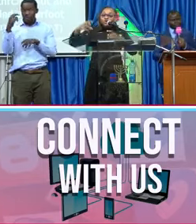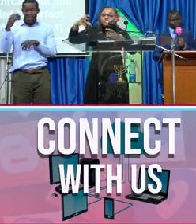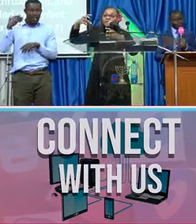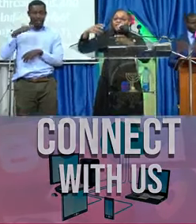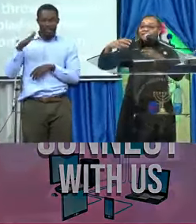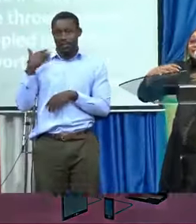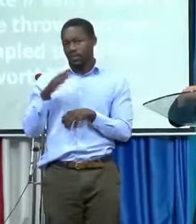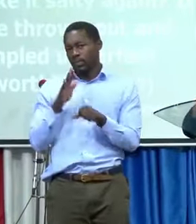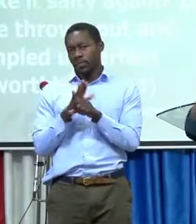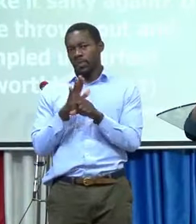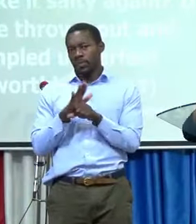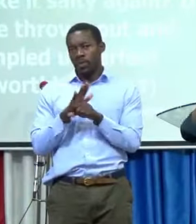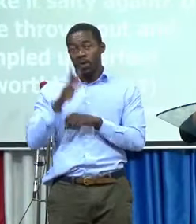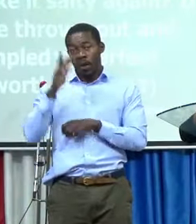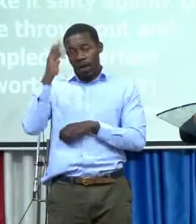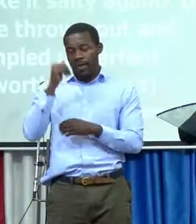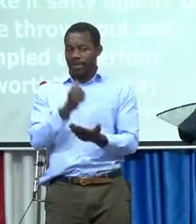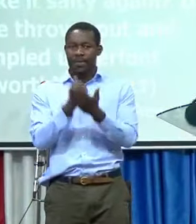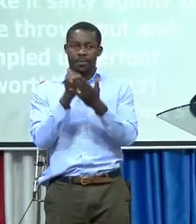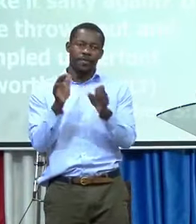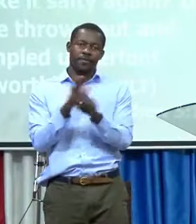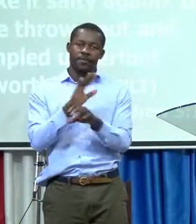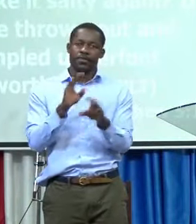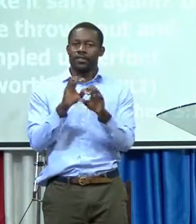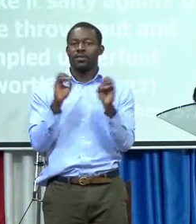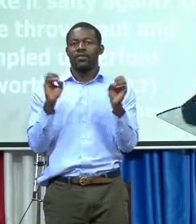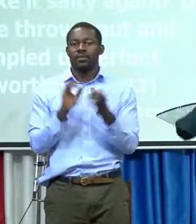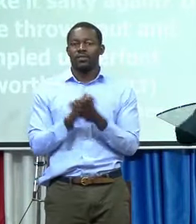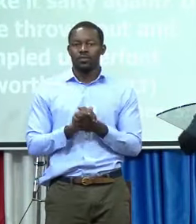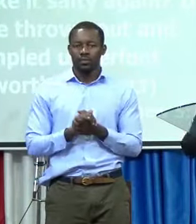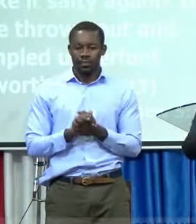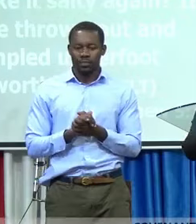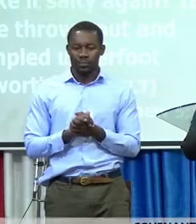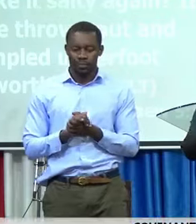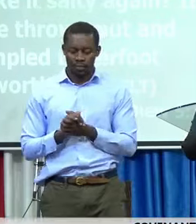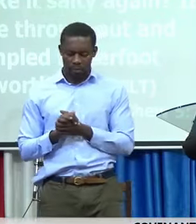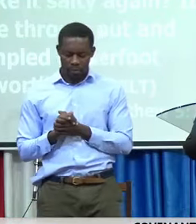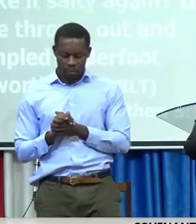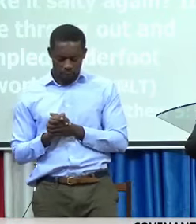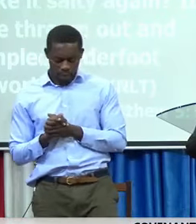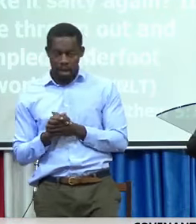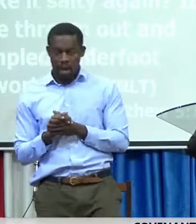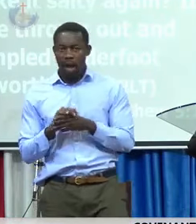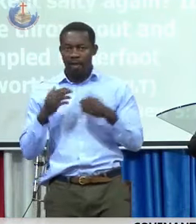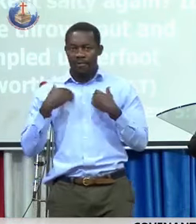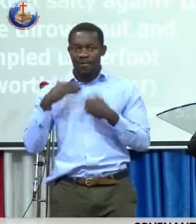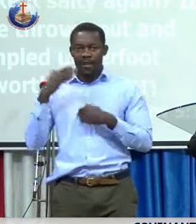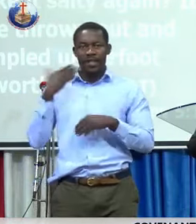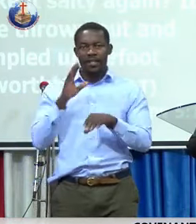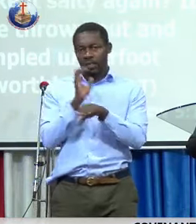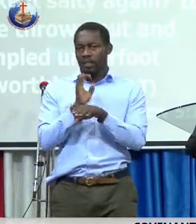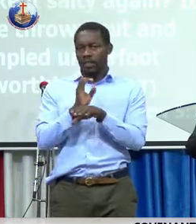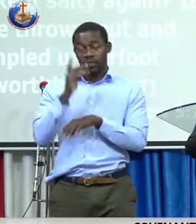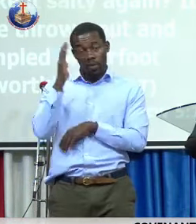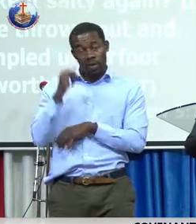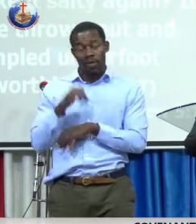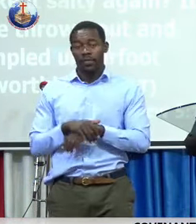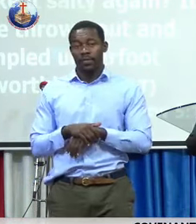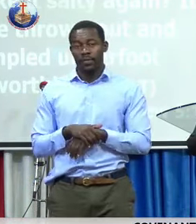is contempt and disgust towards the church of God for this reason. Kuna aina fulani ya chuki kwa kanisa la Mungu kwa sababu